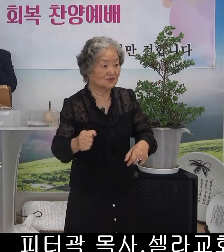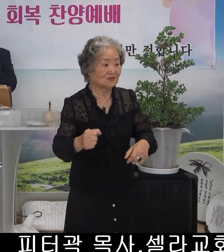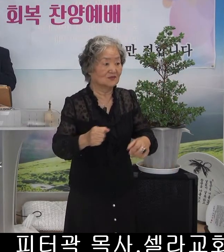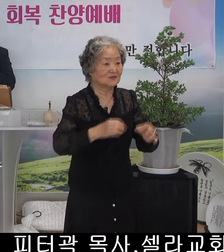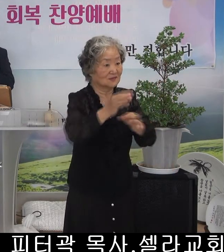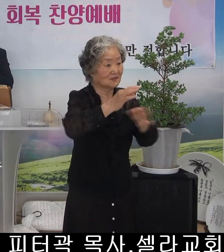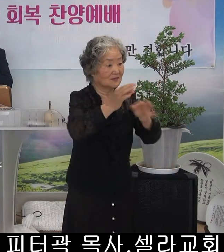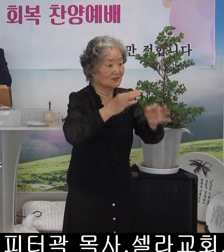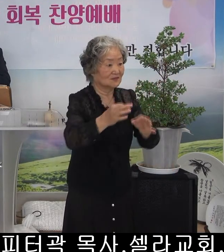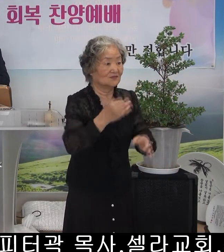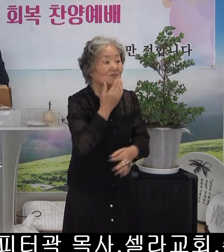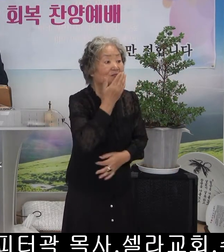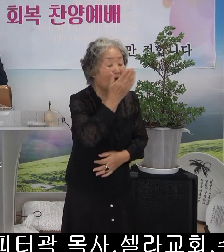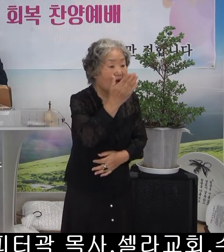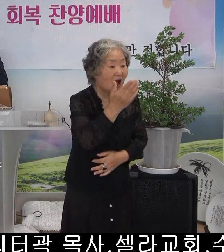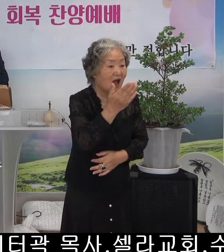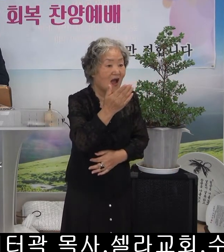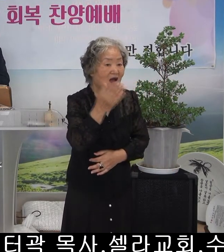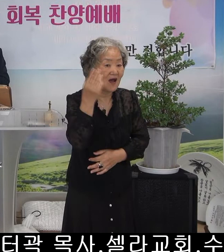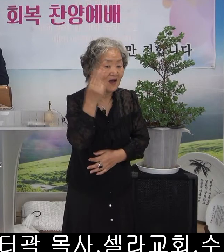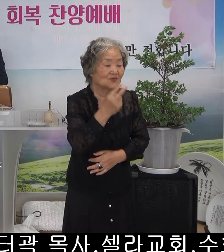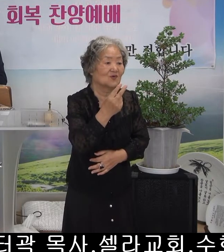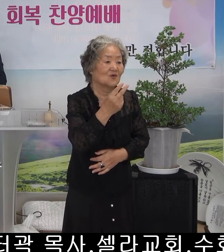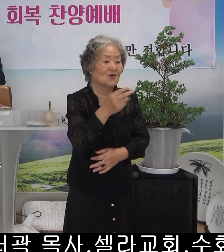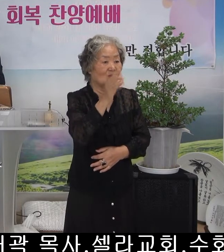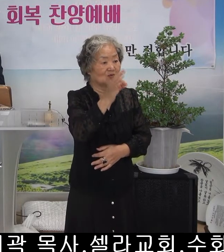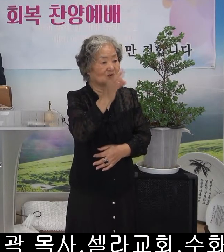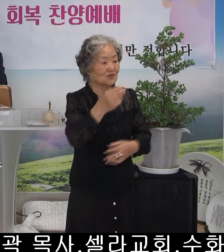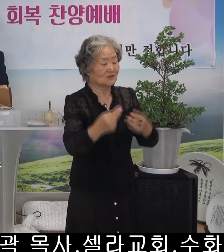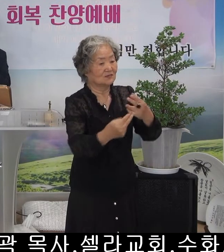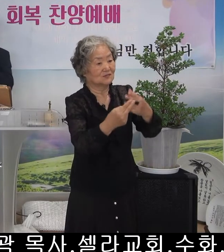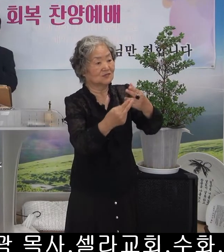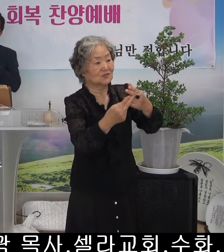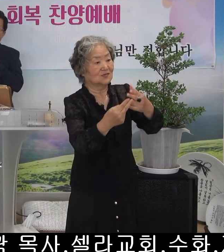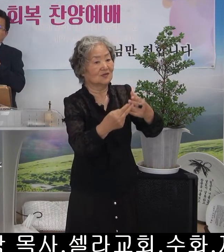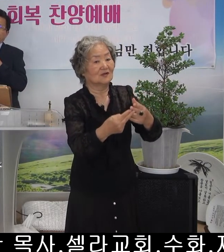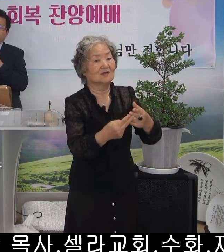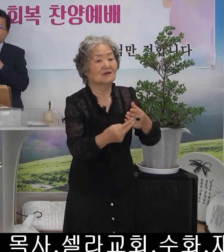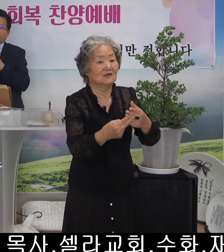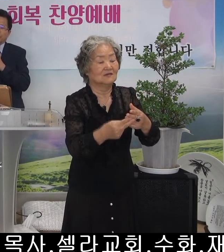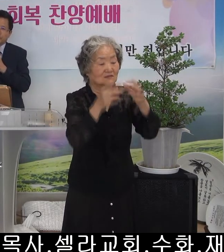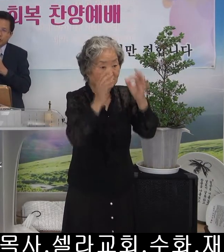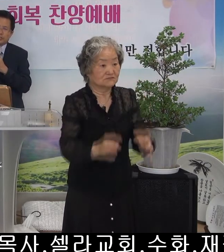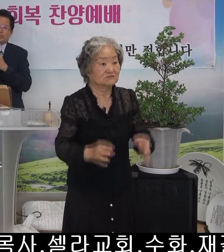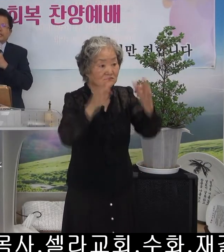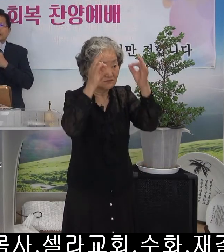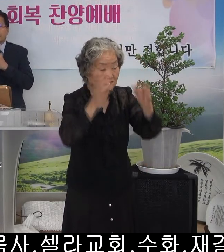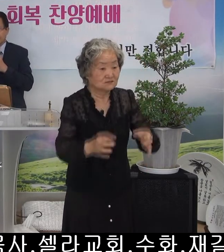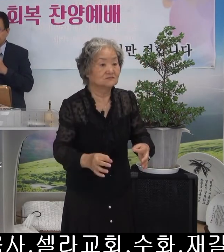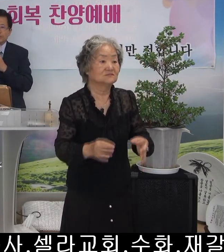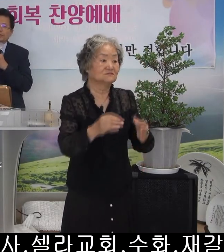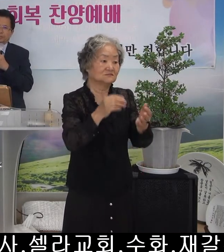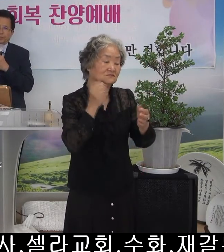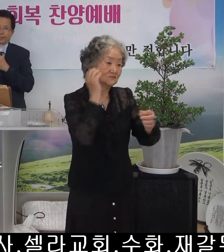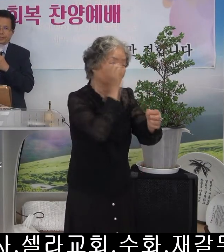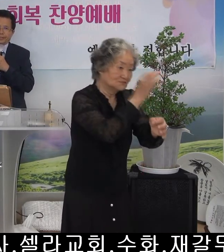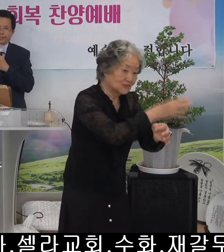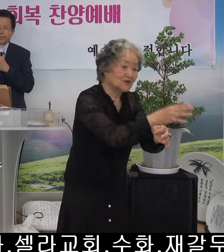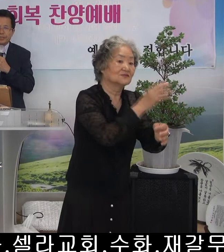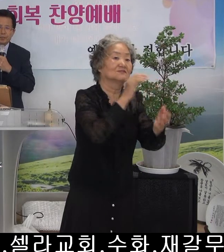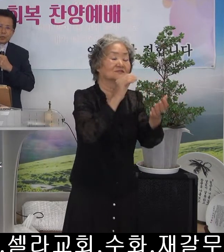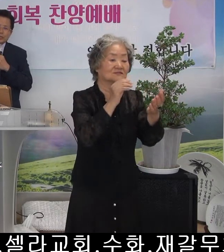있으면 은행에다가 돈을 맡겼어요. 은행의 그 통장에 그 법규를 믿고 맡겼어. 우리가 필요할 때 찾아 쓰는